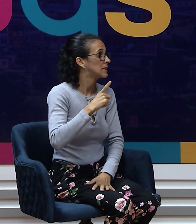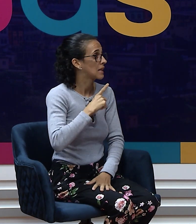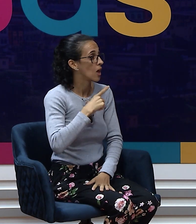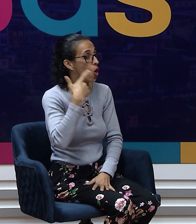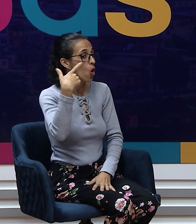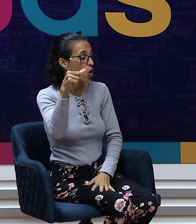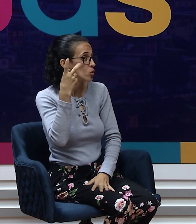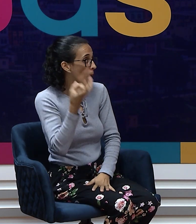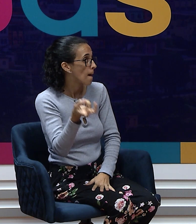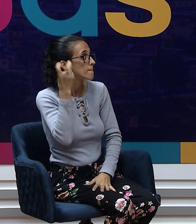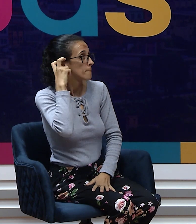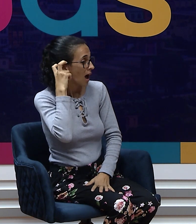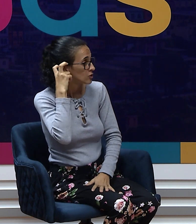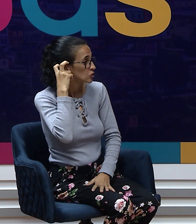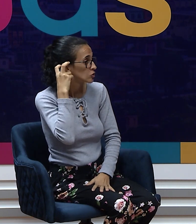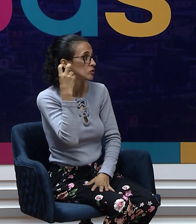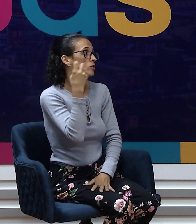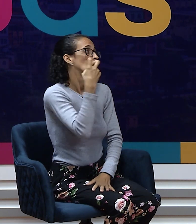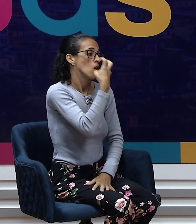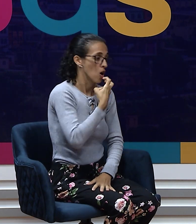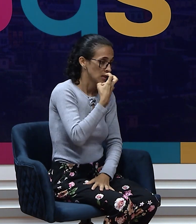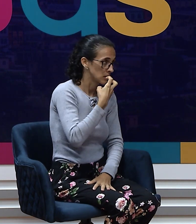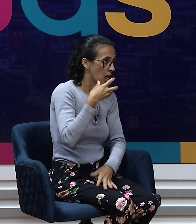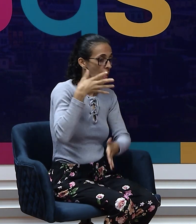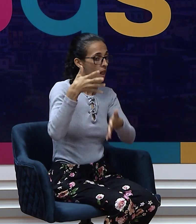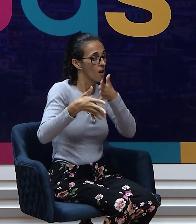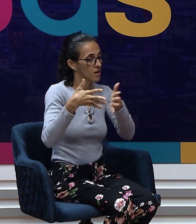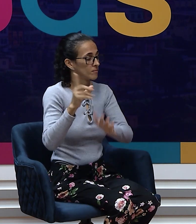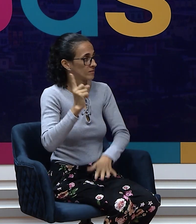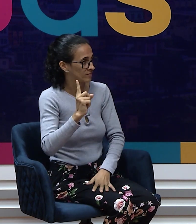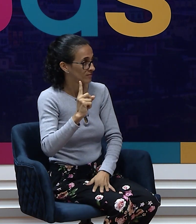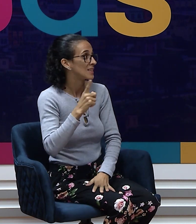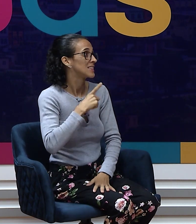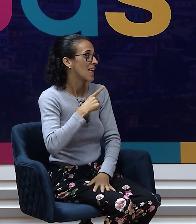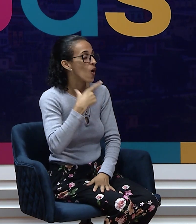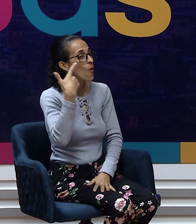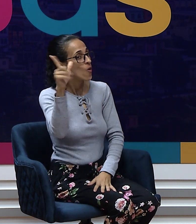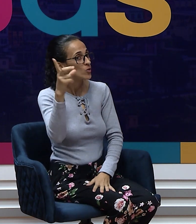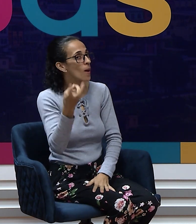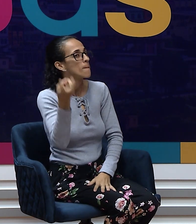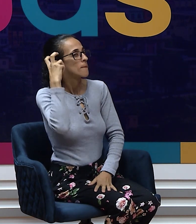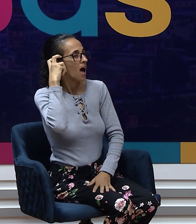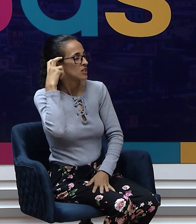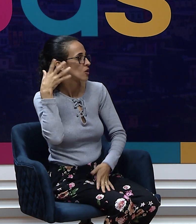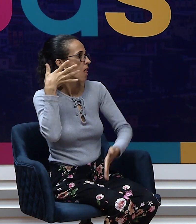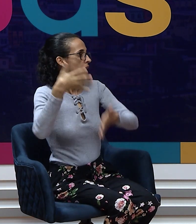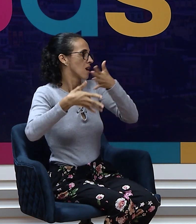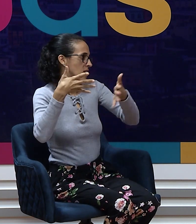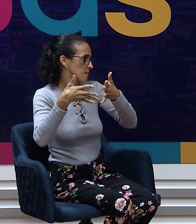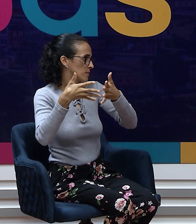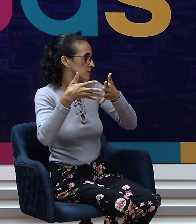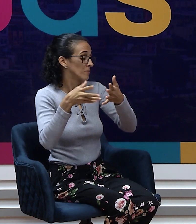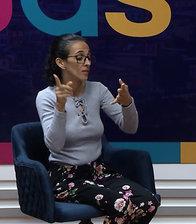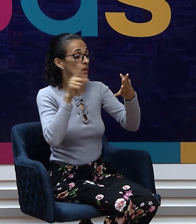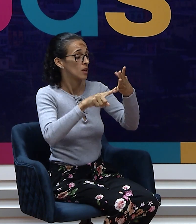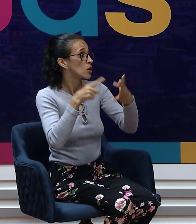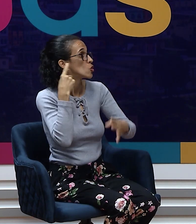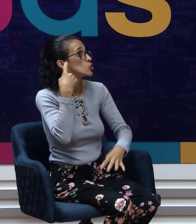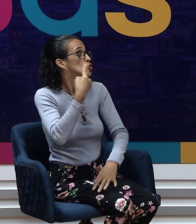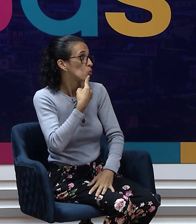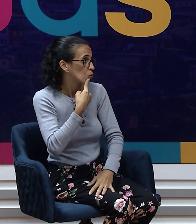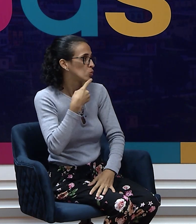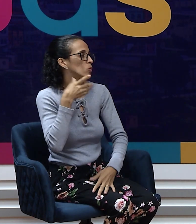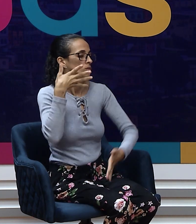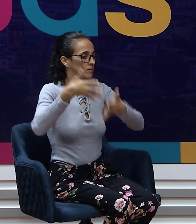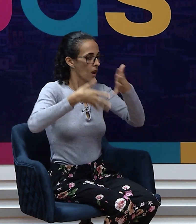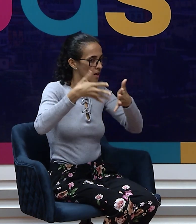surdos oralizados, surdos sinalizantes, surdos que utilizam implante e usam a Libras, surdos que não utilizam, tem surdos que utilizam